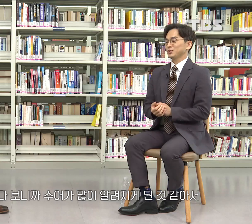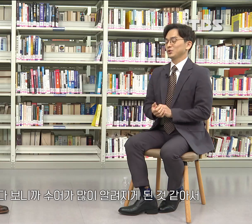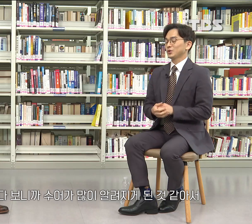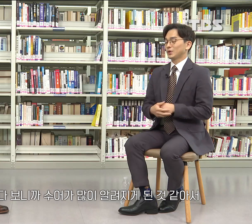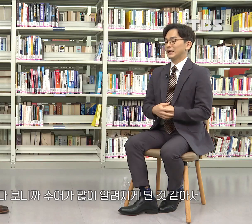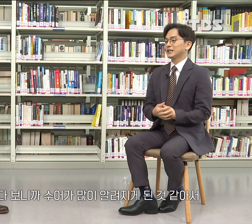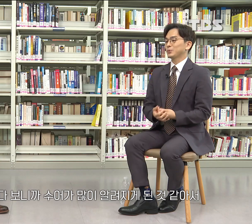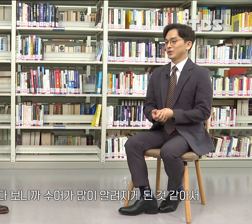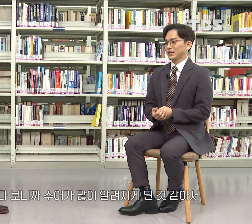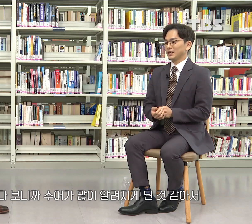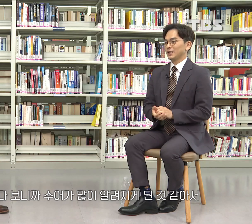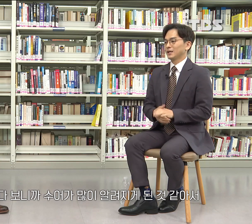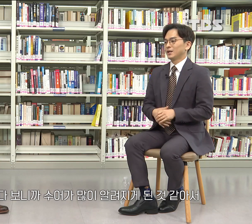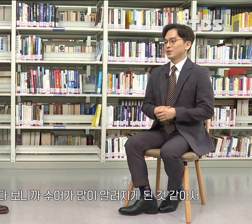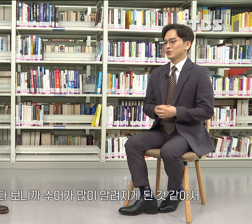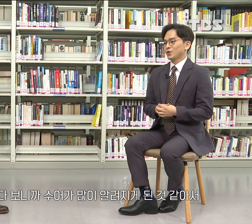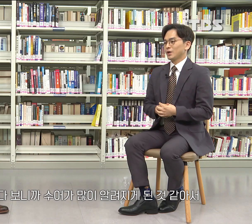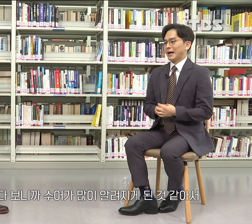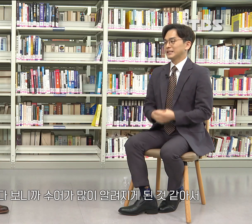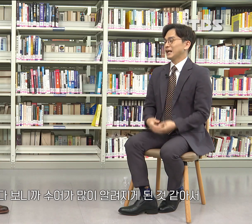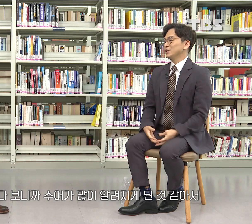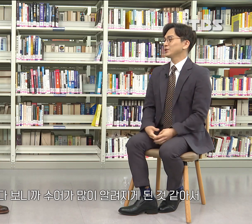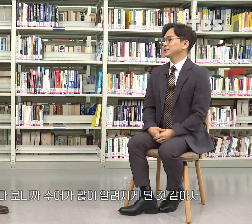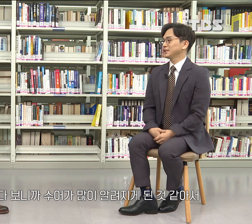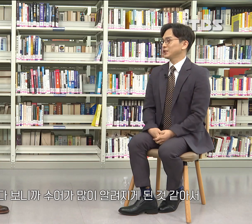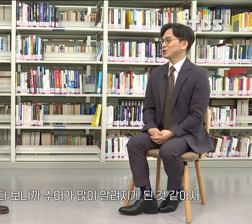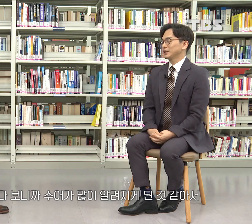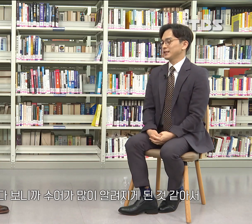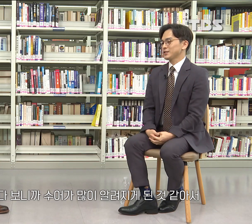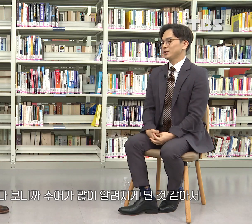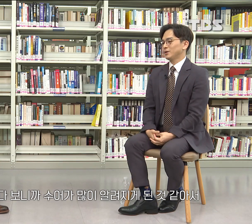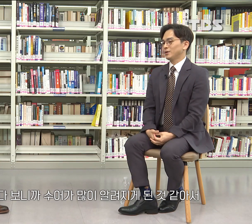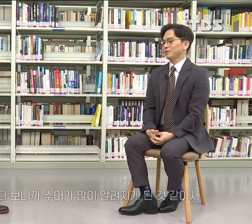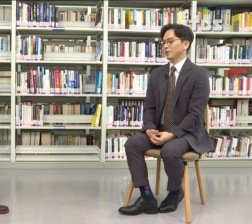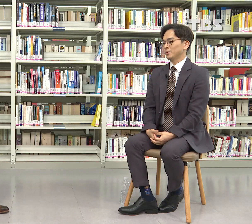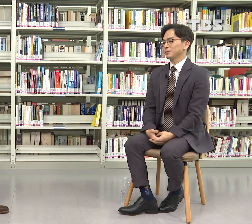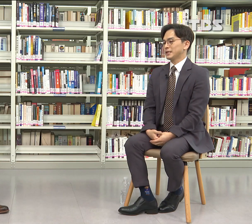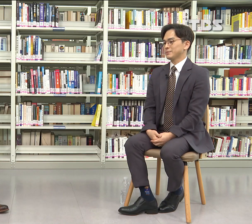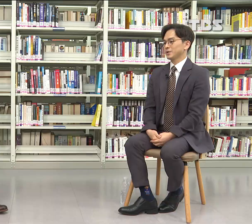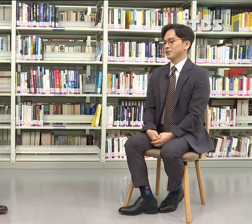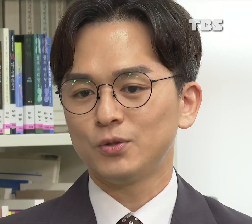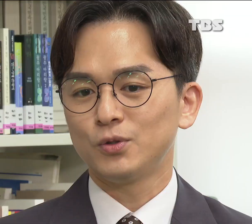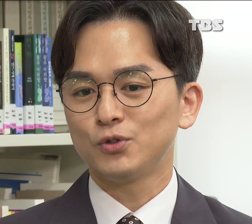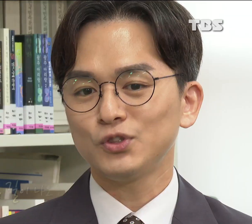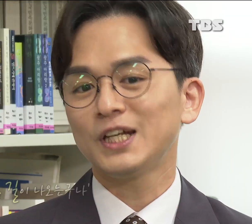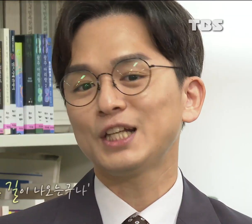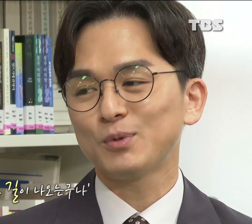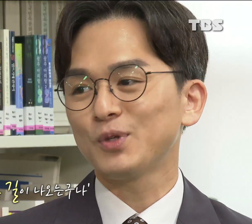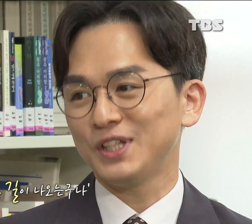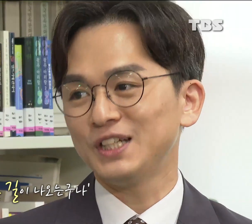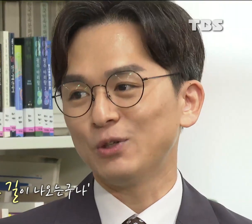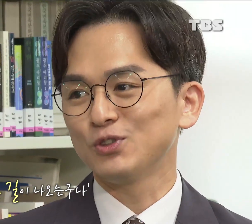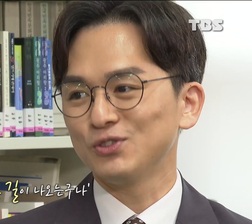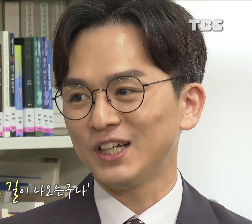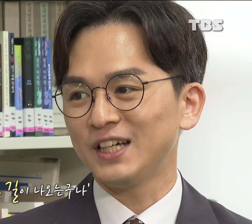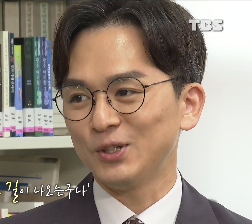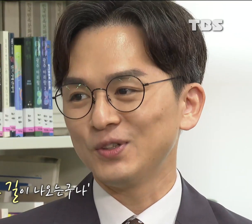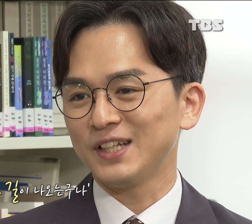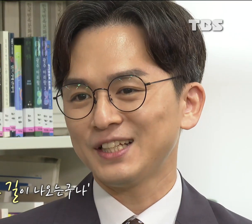16년 동안 하다 보니까 수어가 많이 알려지게 되는 것 같아서 어머니 말씀대로 꾸준히 하다 보면 길이 나오는구나 이런 깨달음을